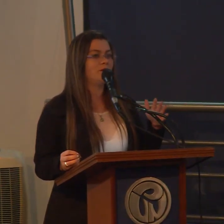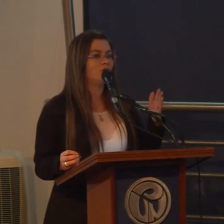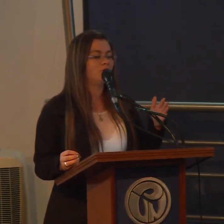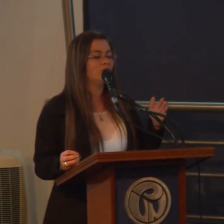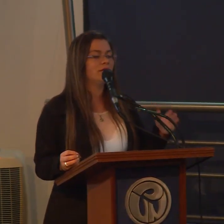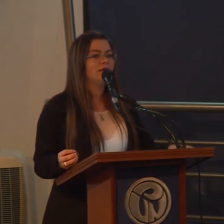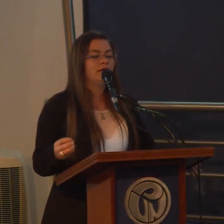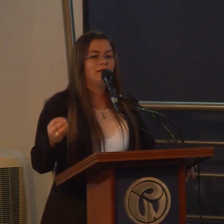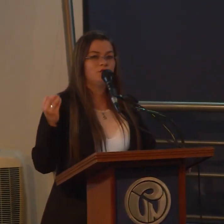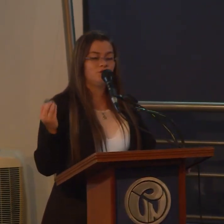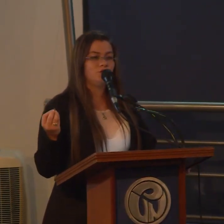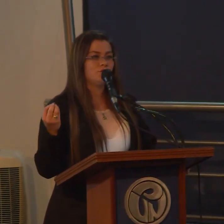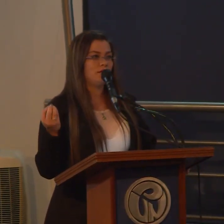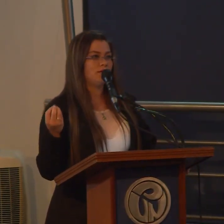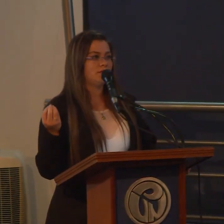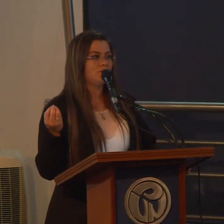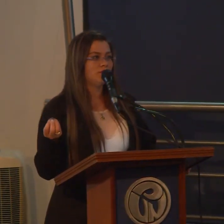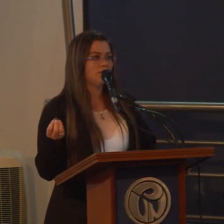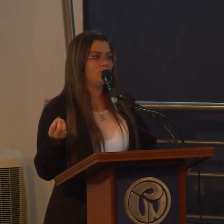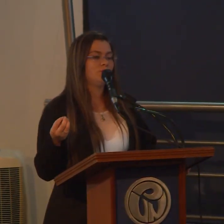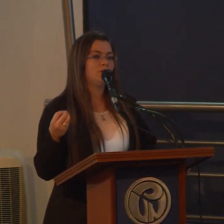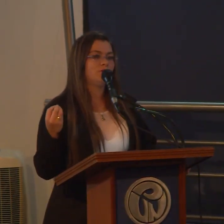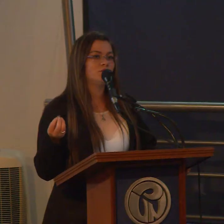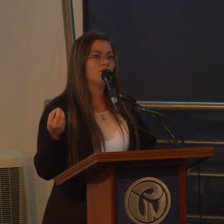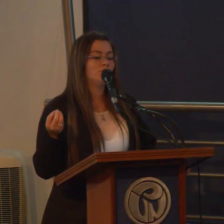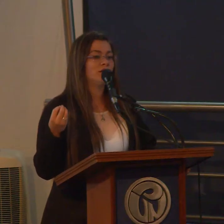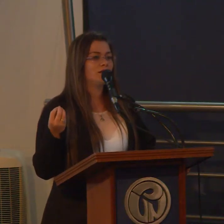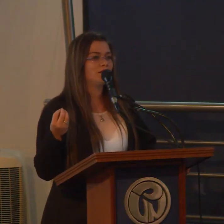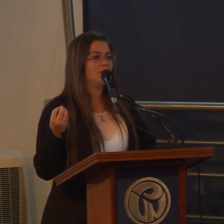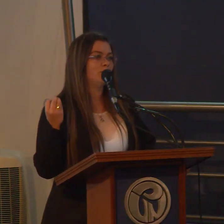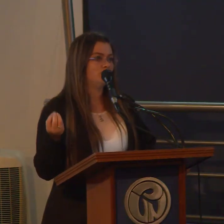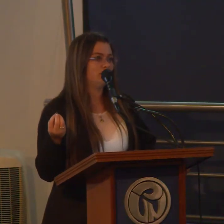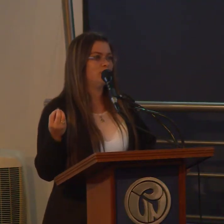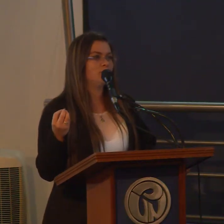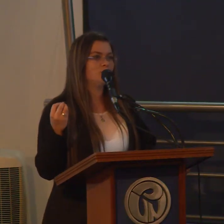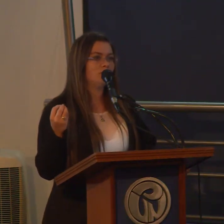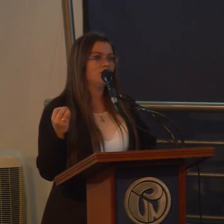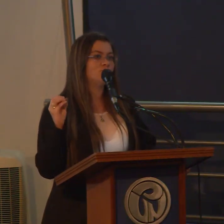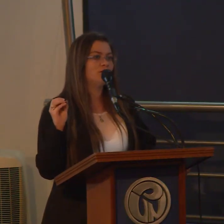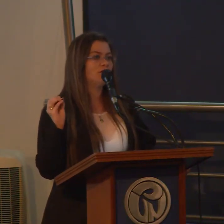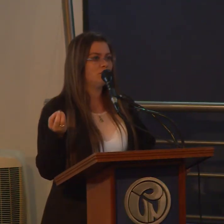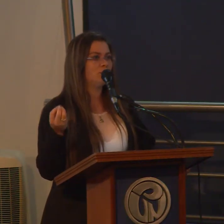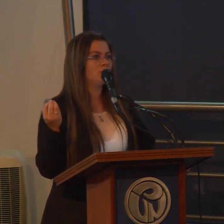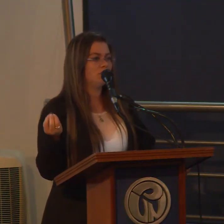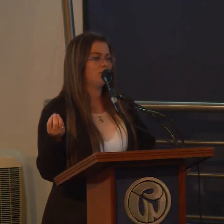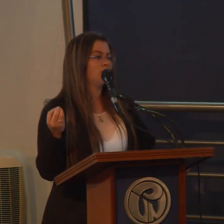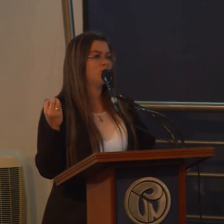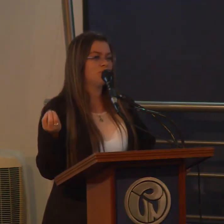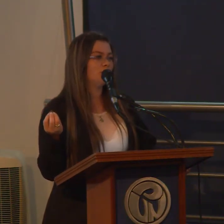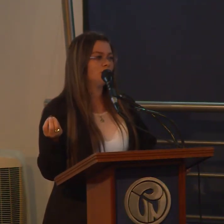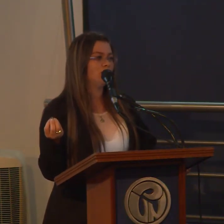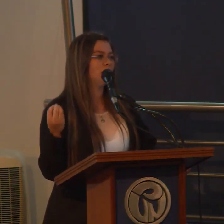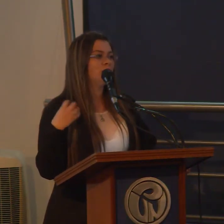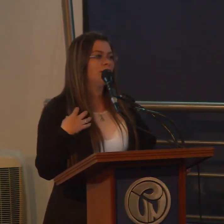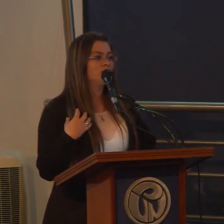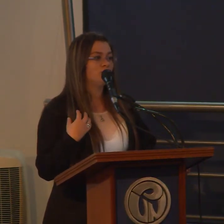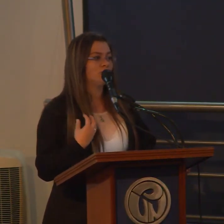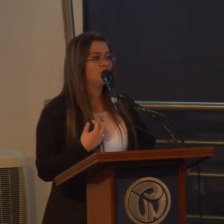manera, verlo como que yo estoy realizando esto, pero esto tiene un carácter productivo, esto tiene un sentido productivo, y si no es